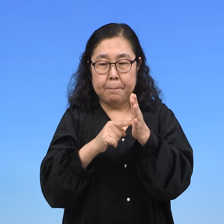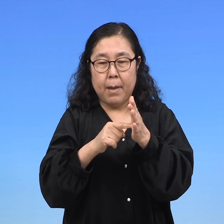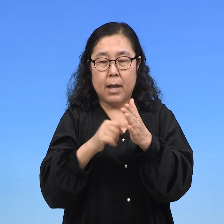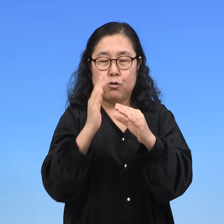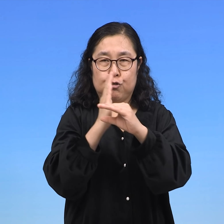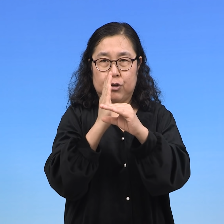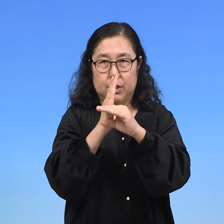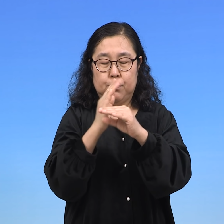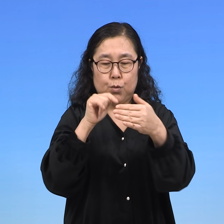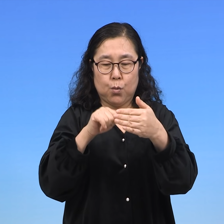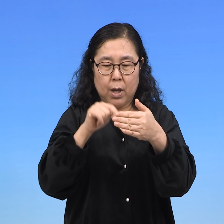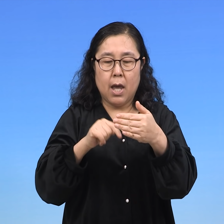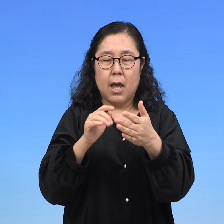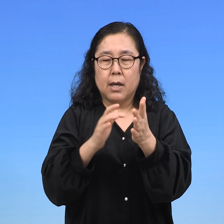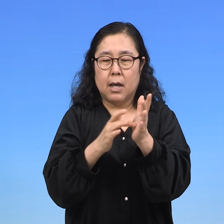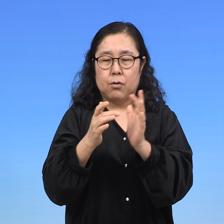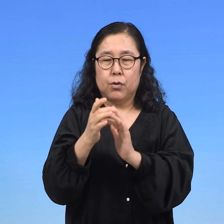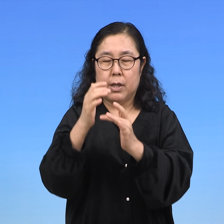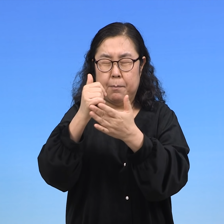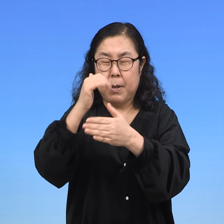중심이 바로 그거였구나.